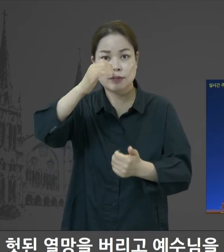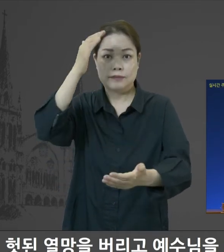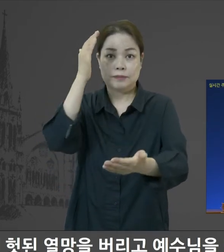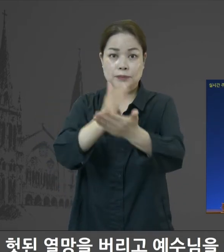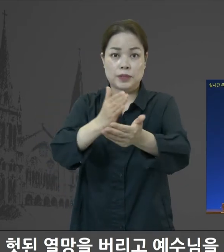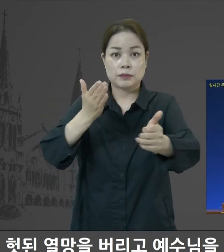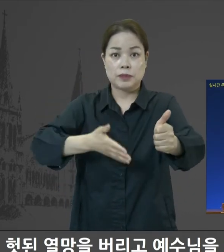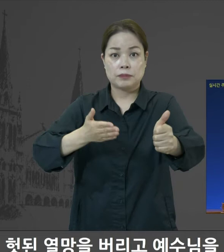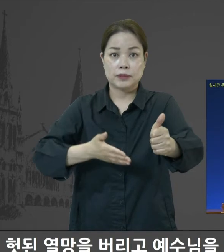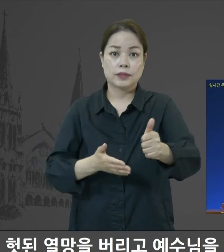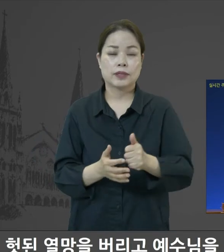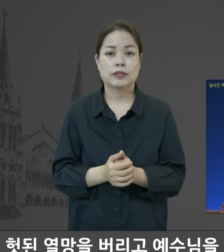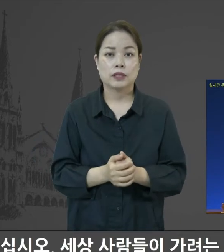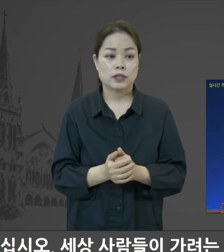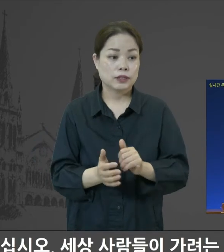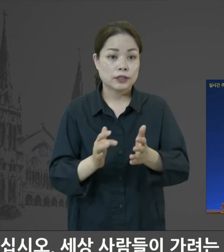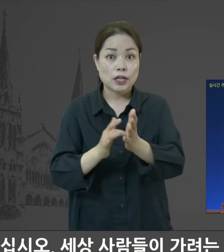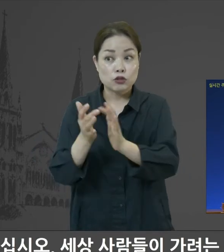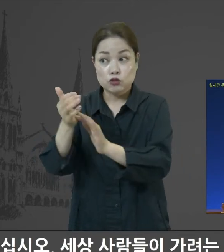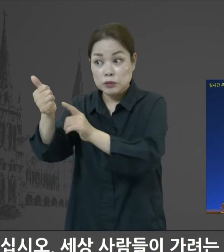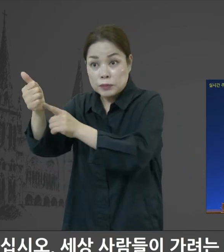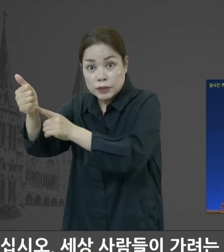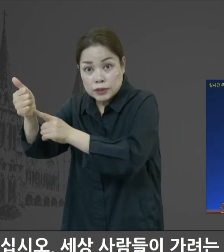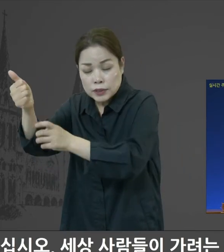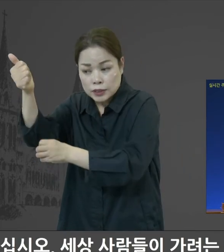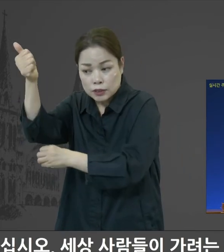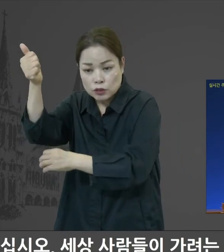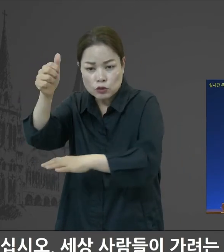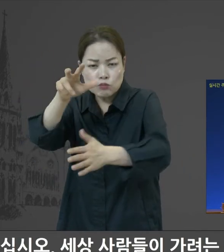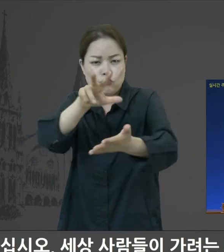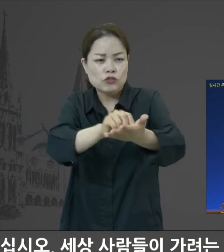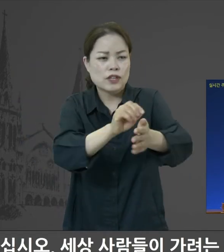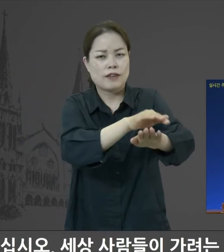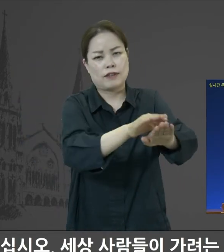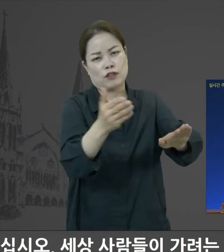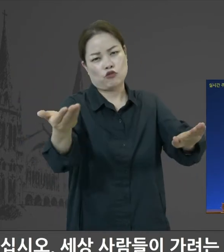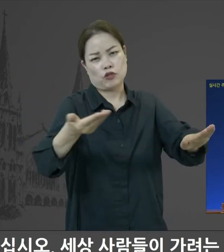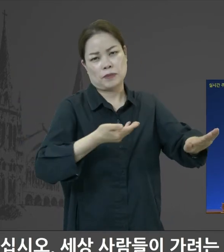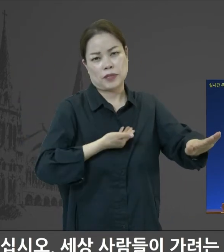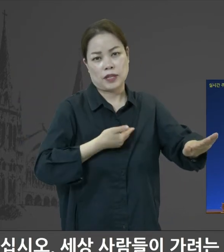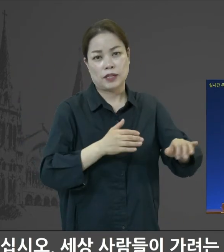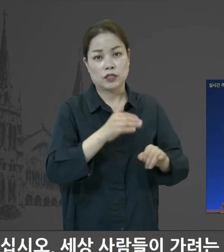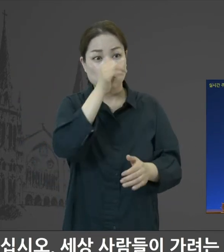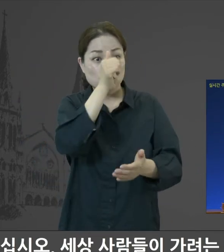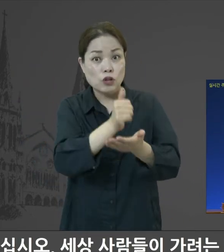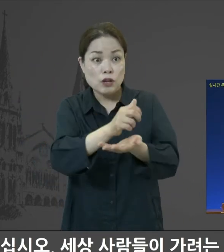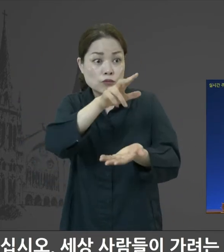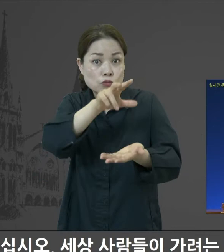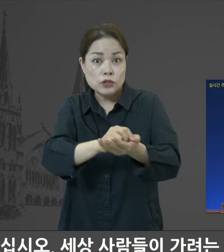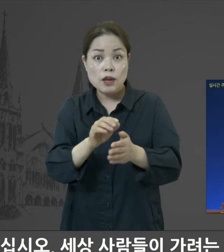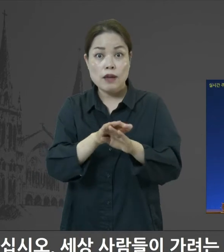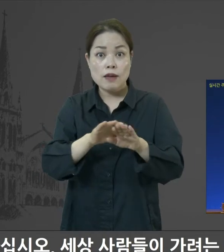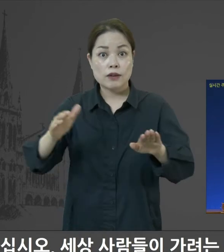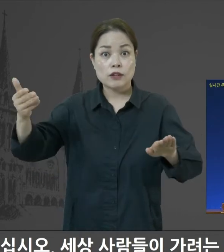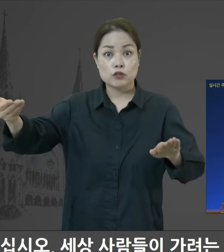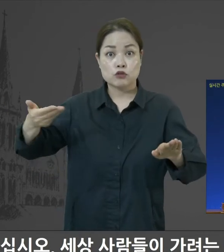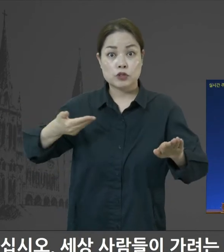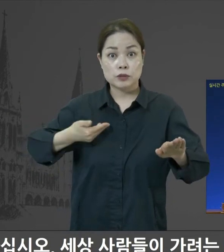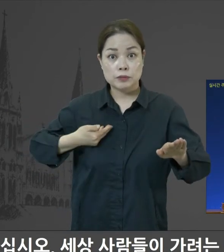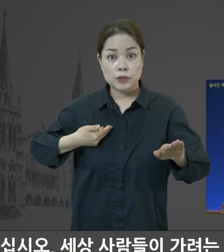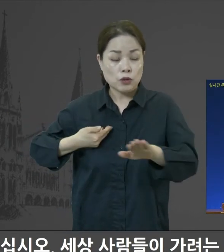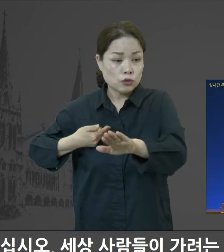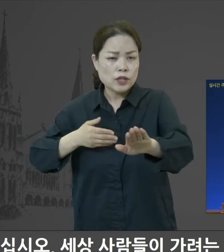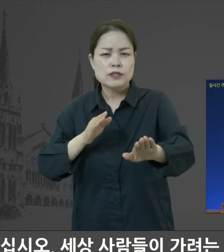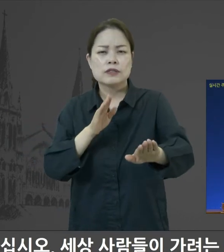것입니다. 우리 예수님은 인생의 근원적인 문제를 해결해 주십니다. 죄의 문제를 해결해 주십니다.